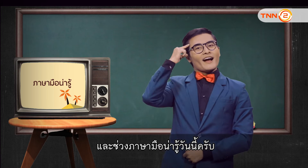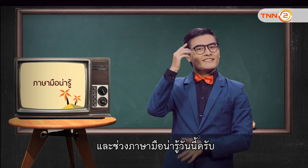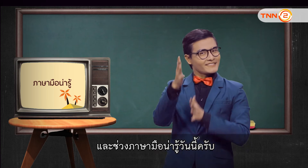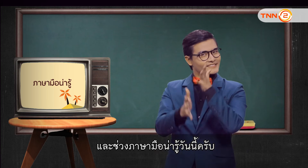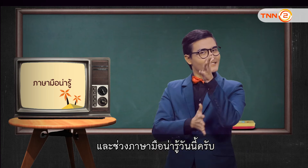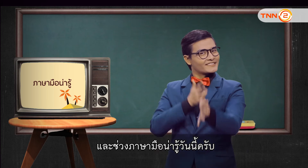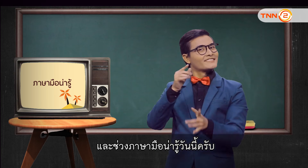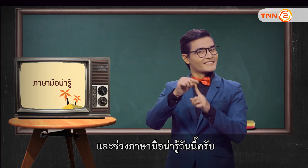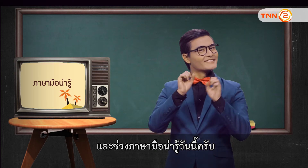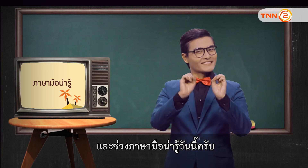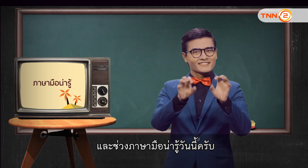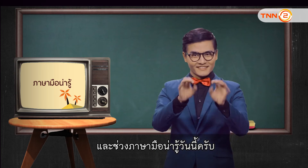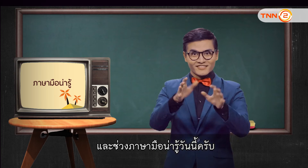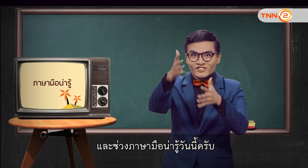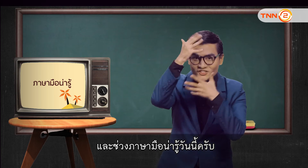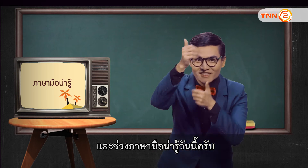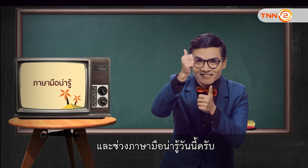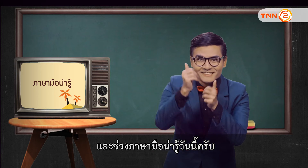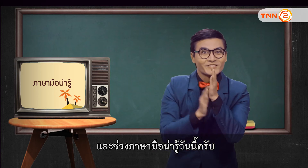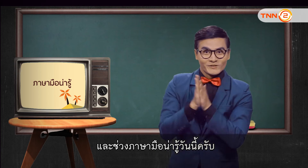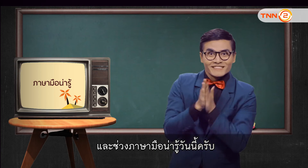และช่วงภาษามือน่ารู้วันนี้นะครับ